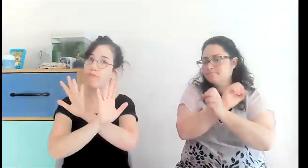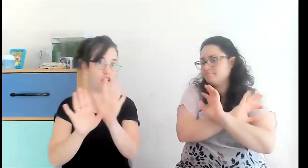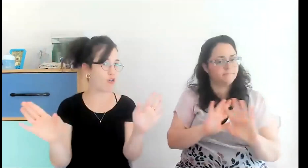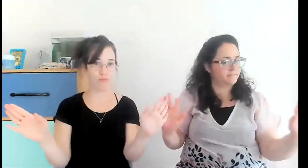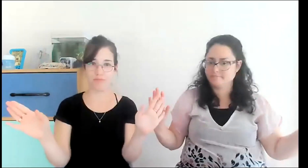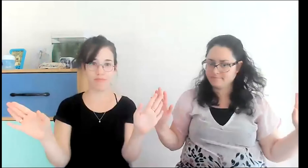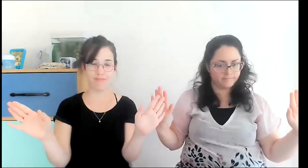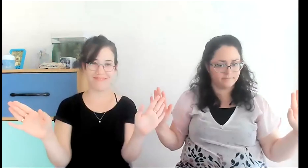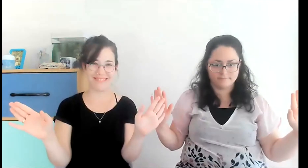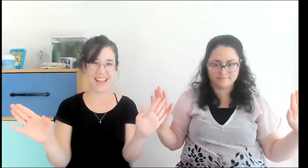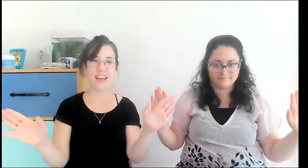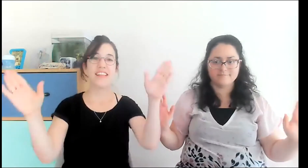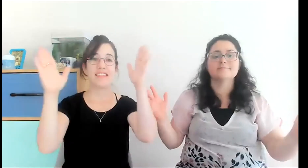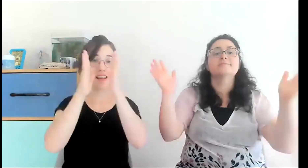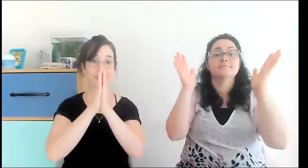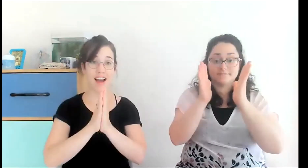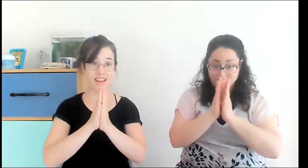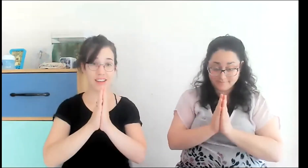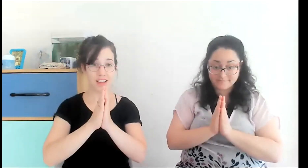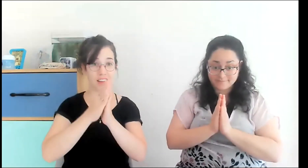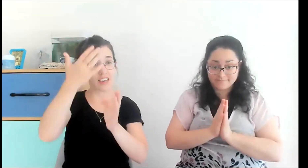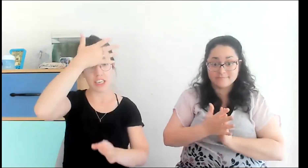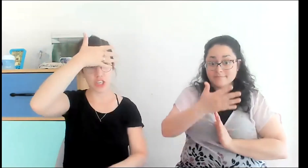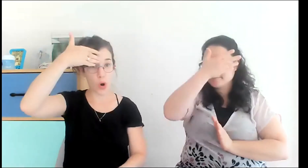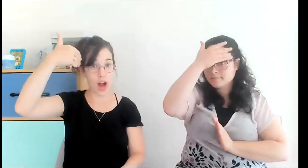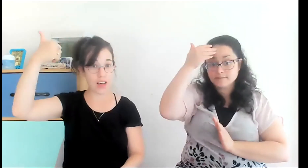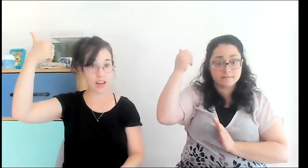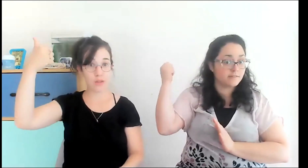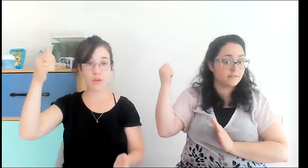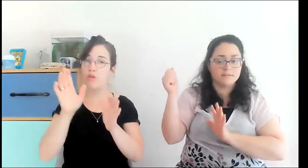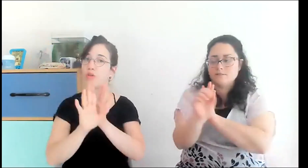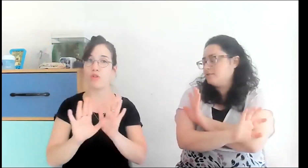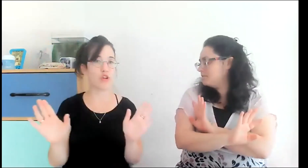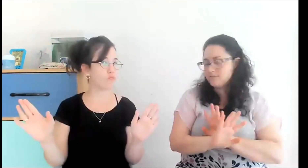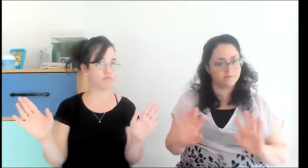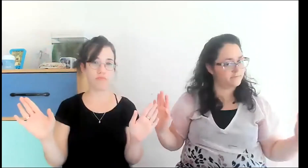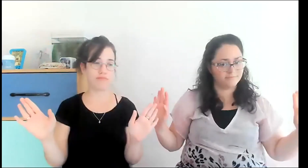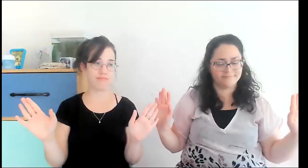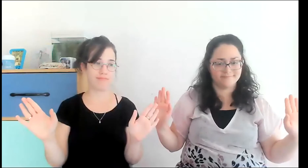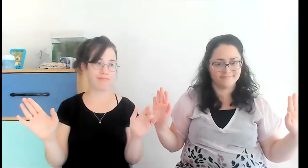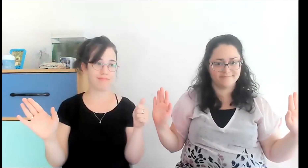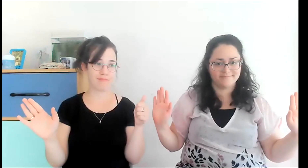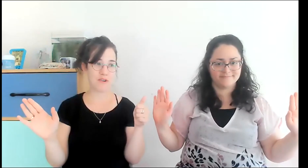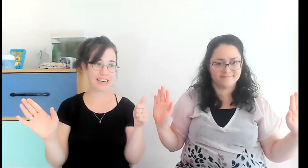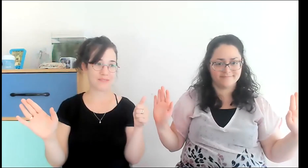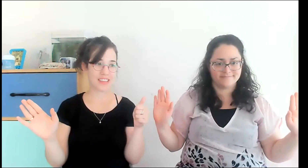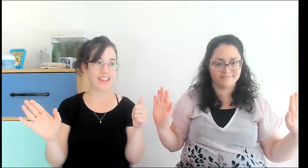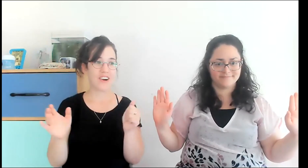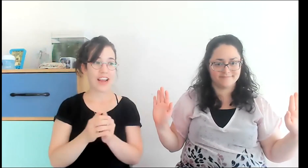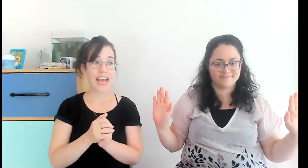לא. תקווה, לשכוח, לא. מעולה. אוקיי?